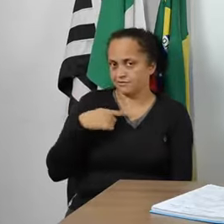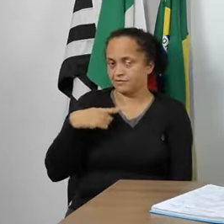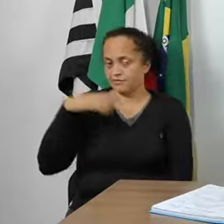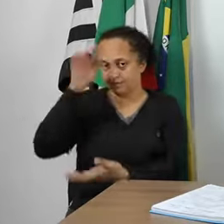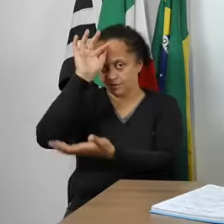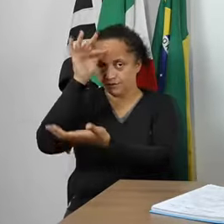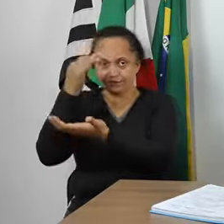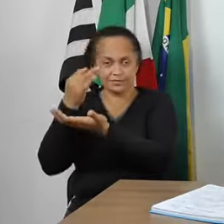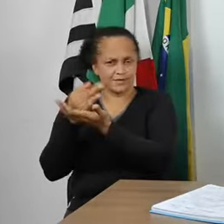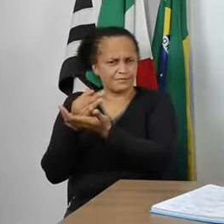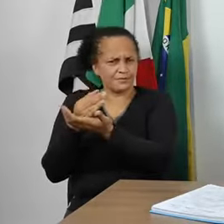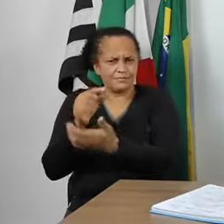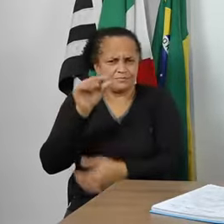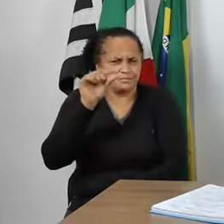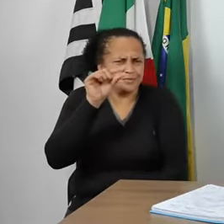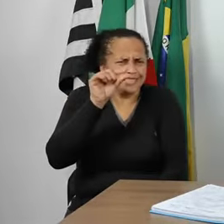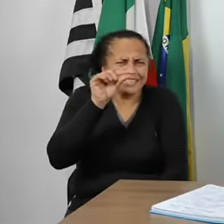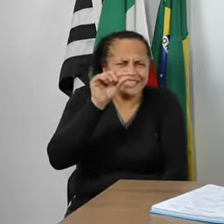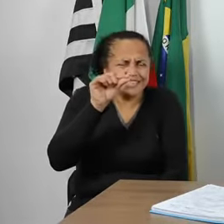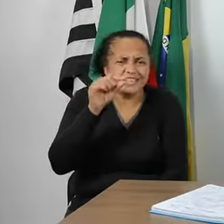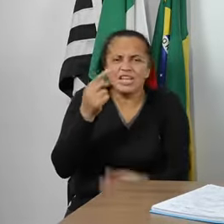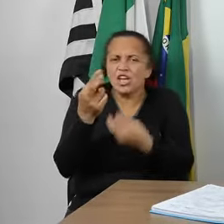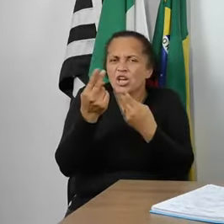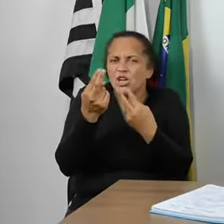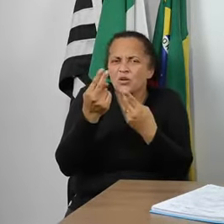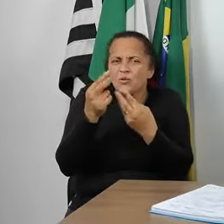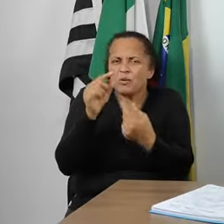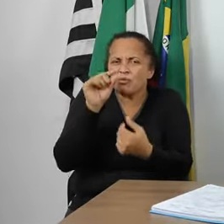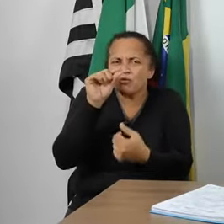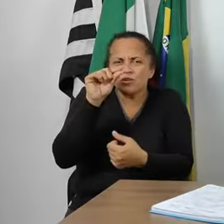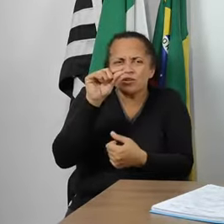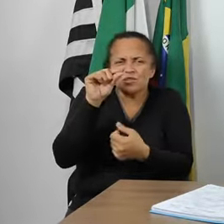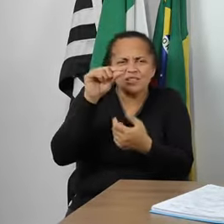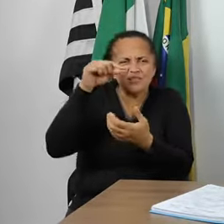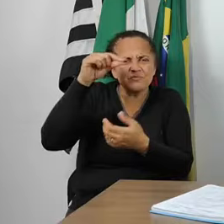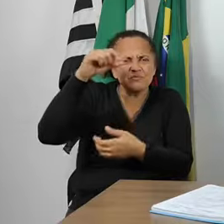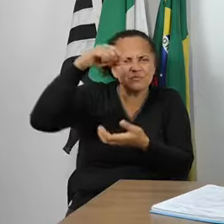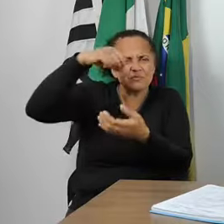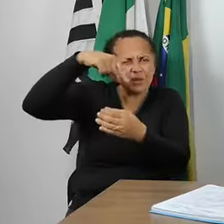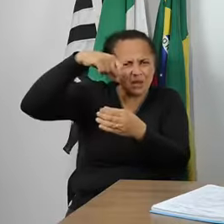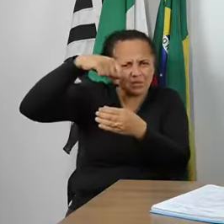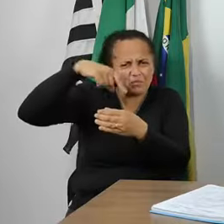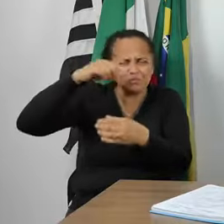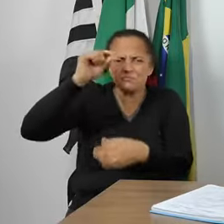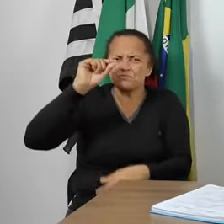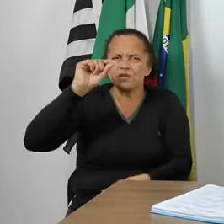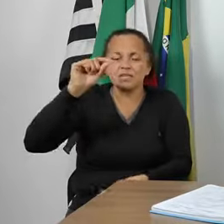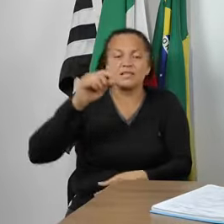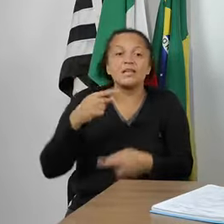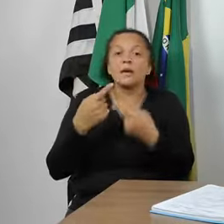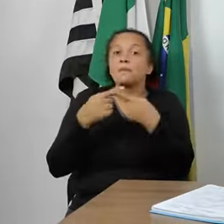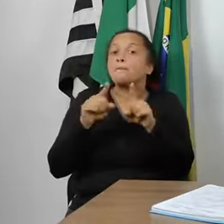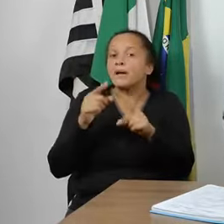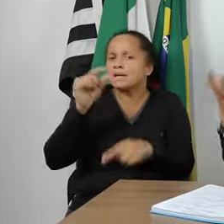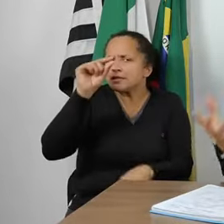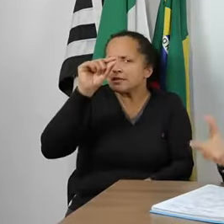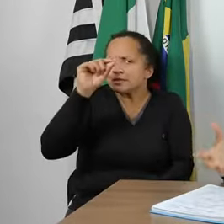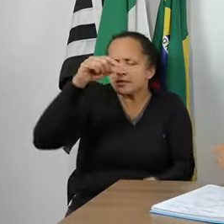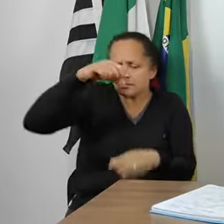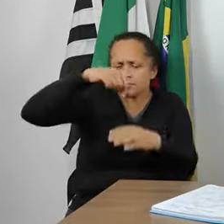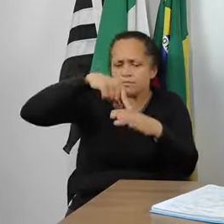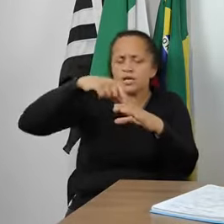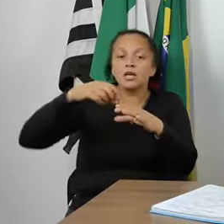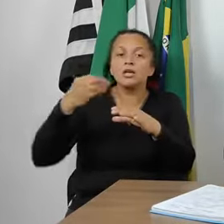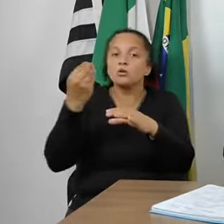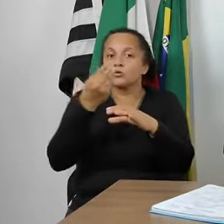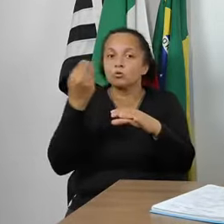mostarda, como um grão de mostarda, que é uma sementinha tão pequenininha, tão minúscula, mas ela quando é